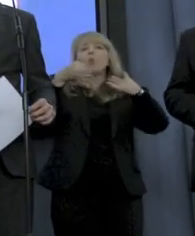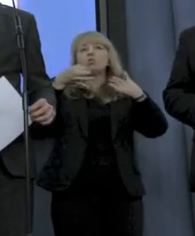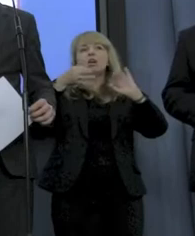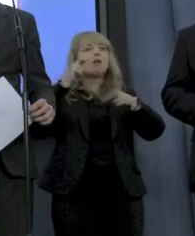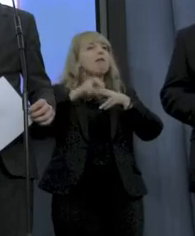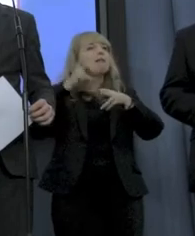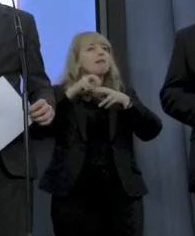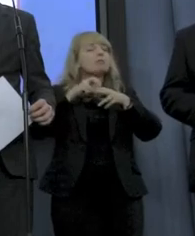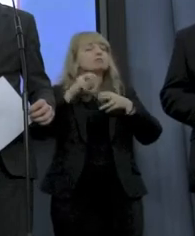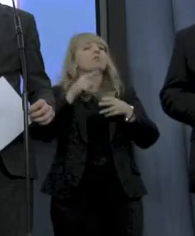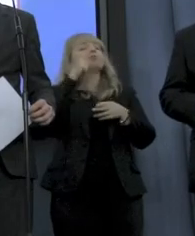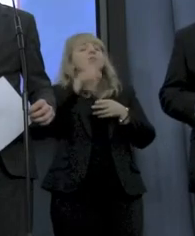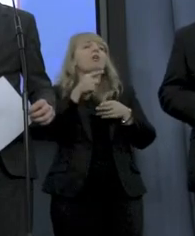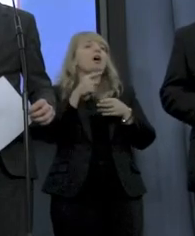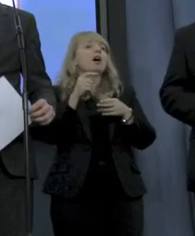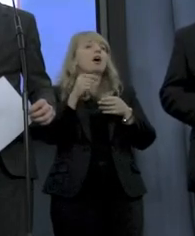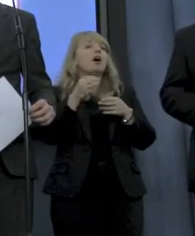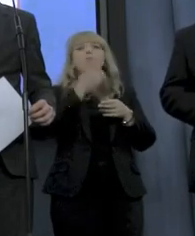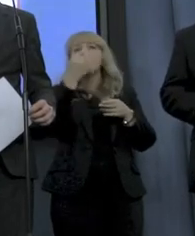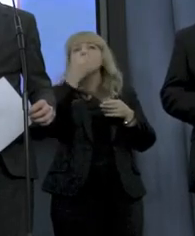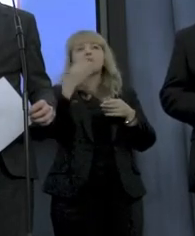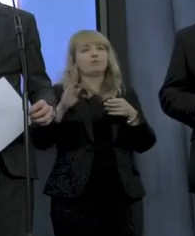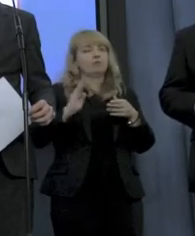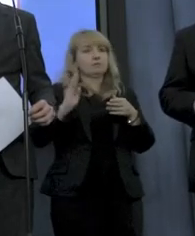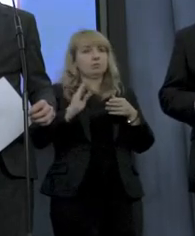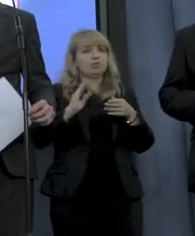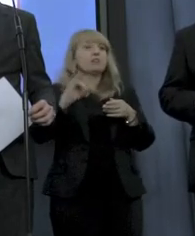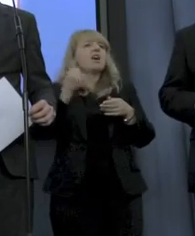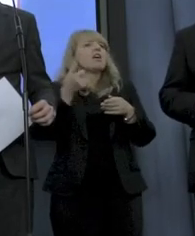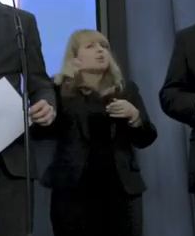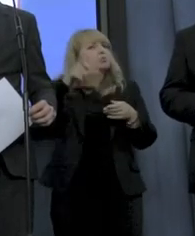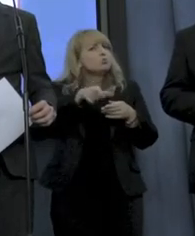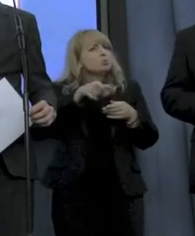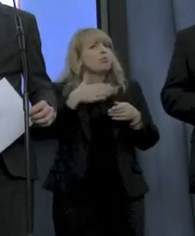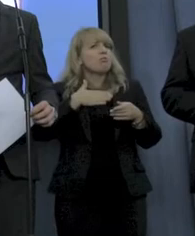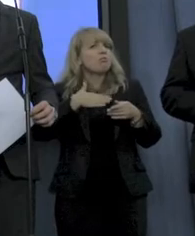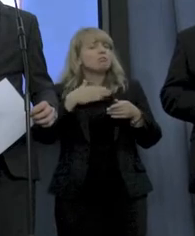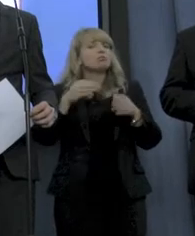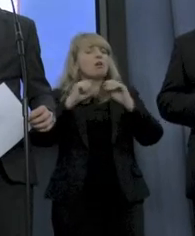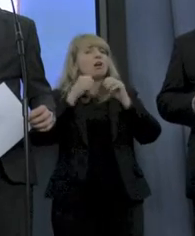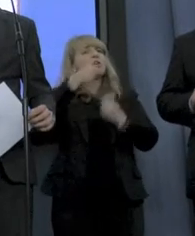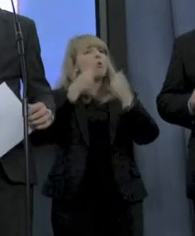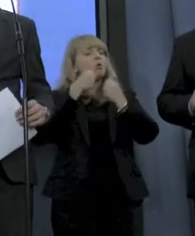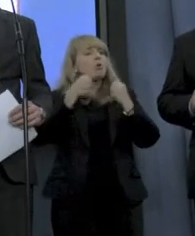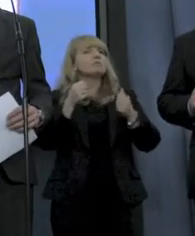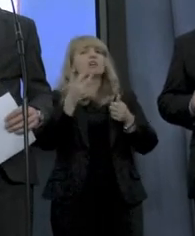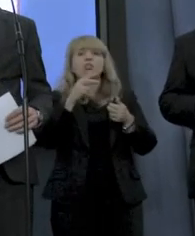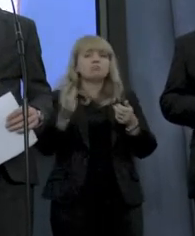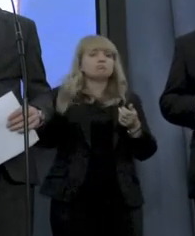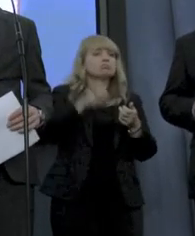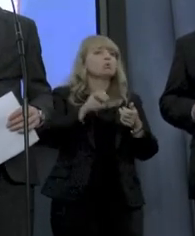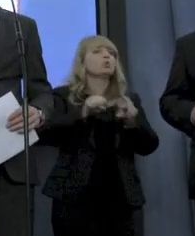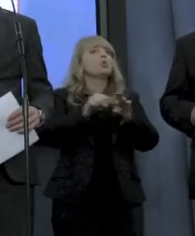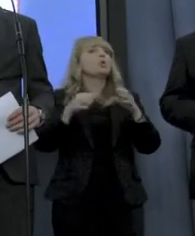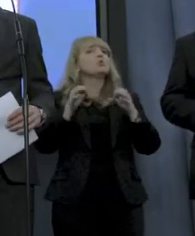to, jak poprawić bezpieczeństwo, w sensie jak zmusić, aby nasi kierowcy nie siadali za